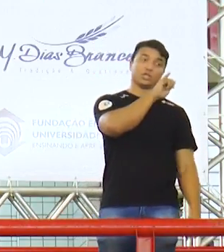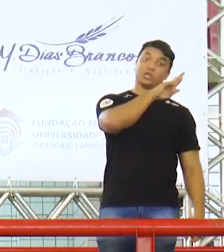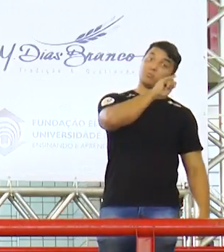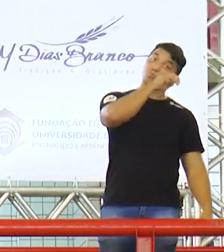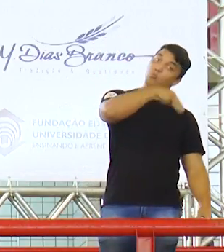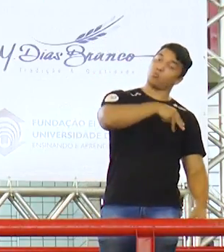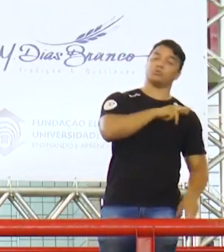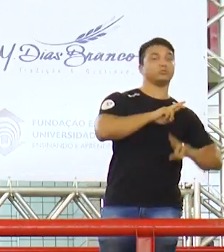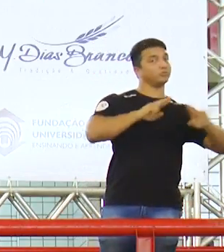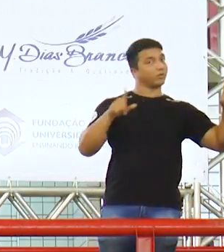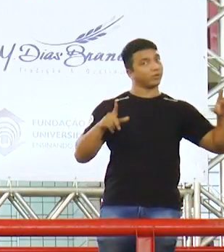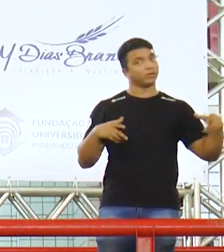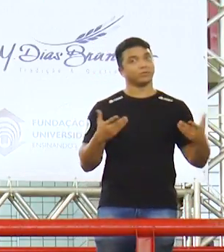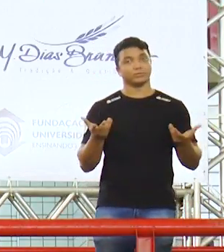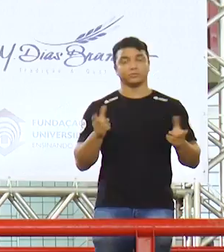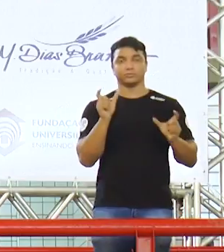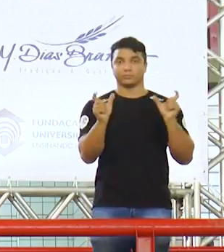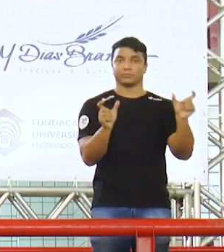girimum.